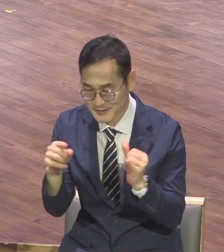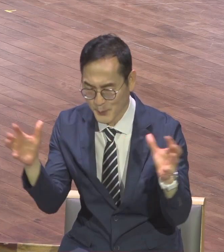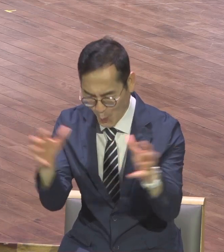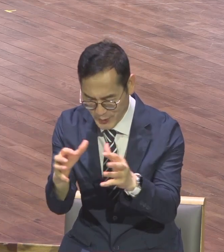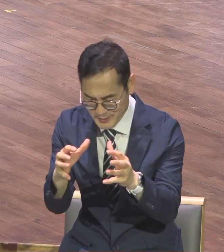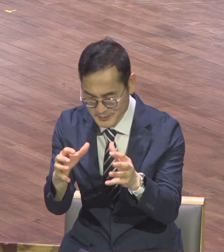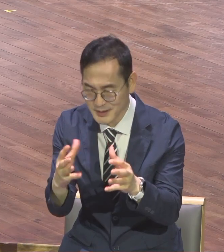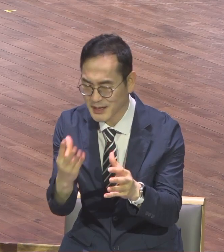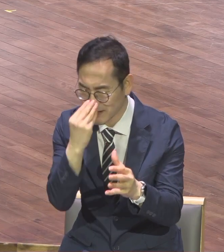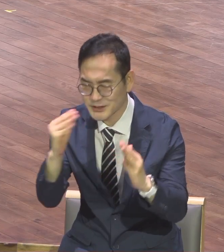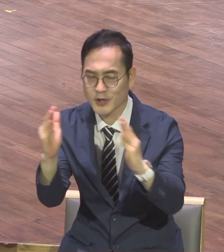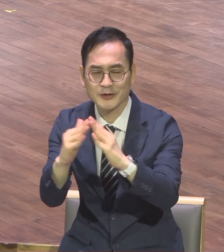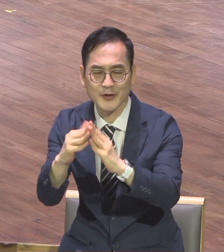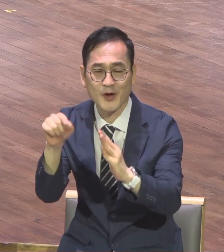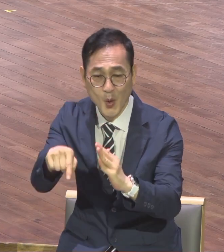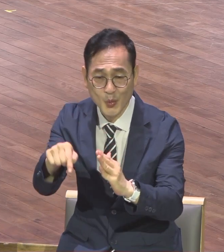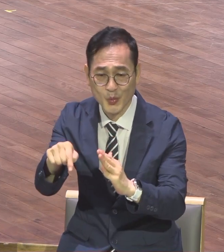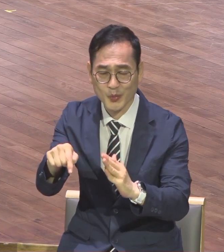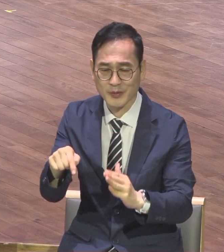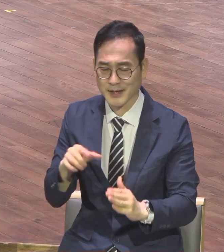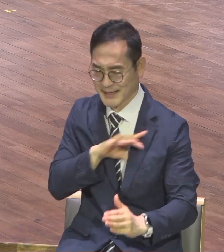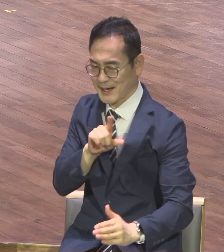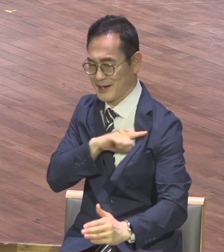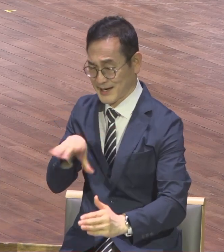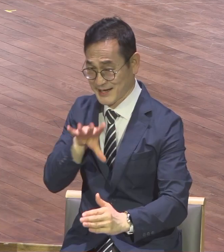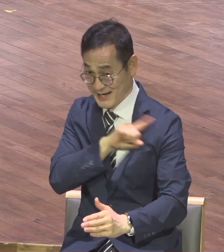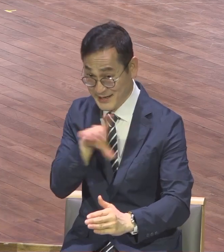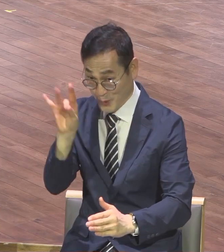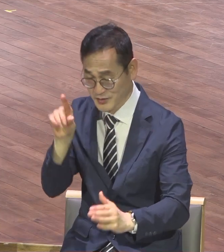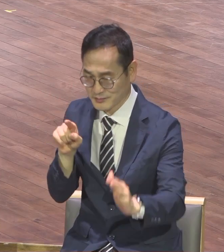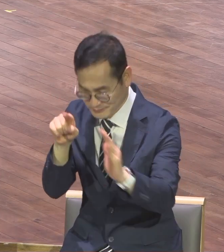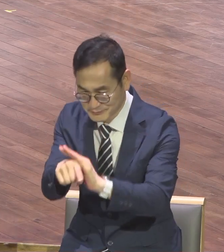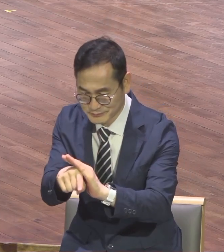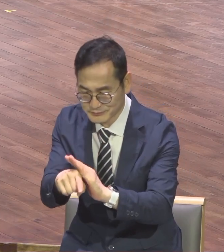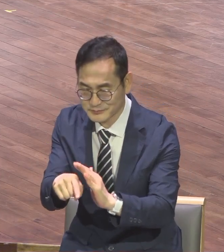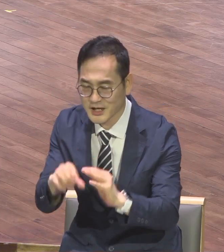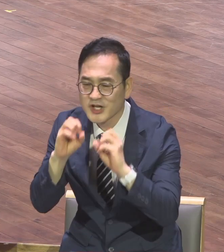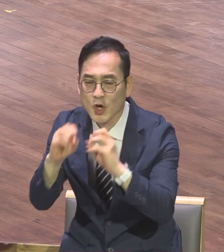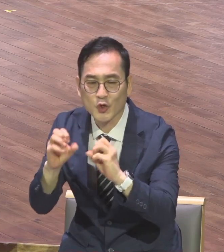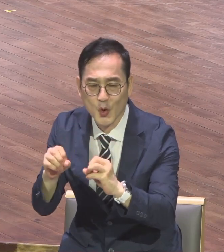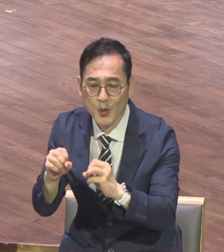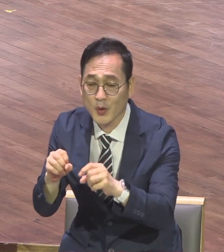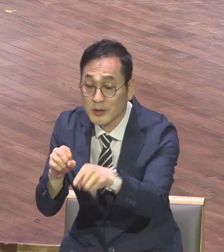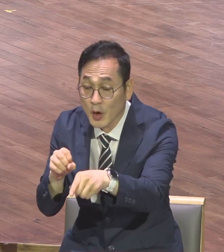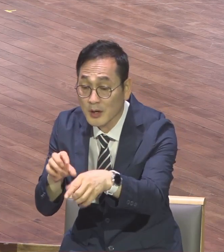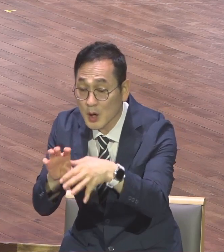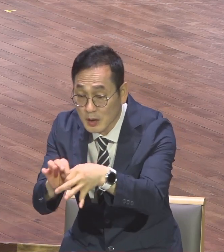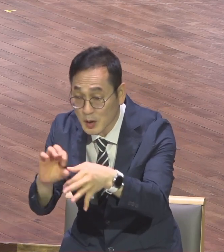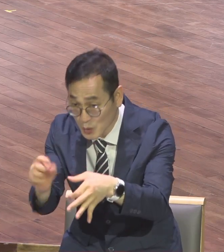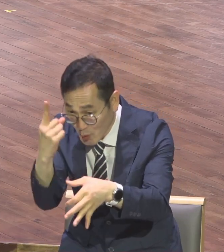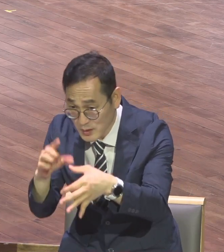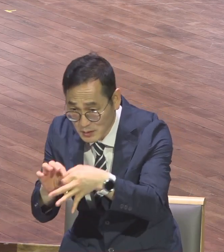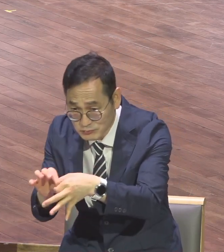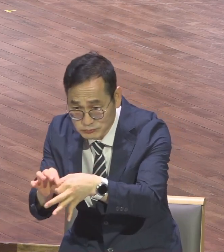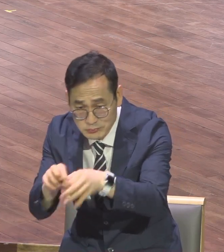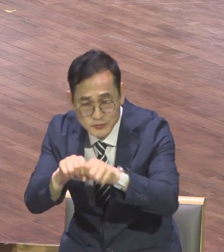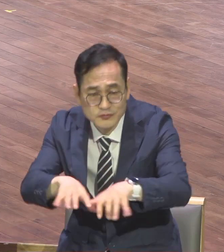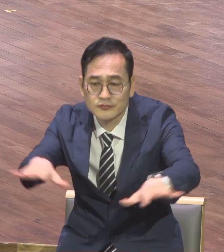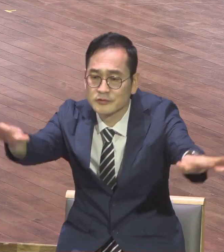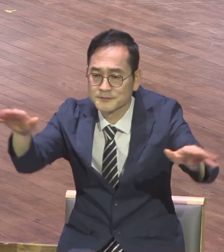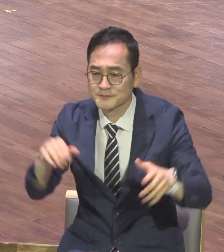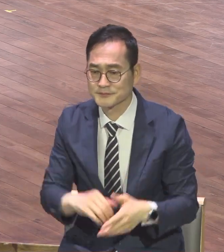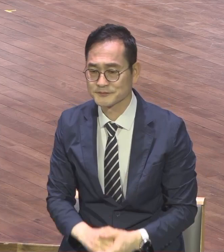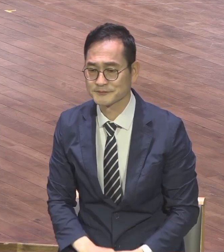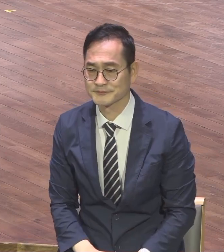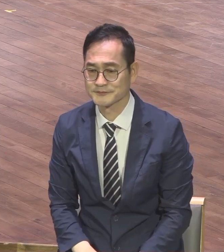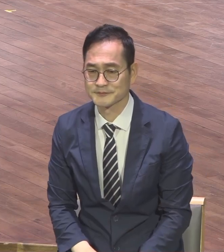유대인 회당이 선교 전도하는 데 있어서 정말 중요한 접촉점이 되었기 때문에 먼저